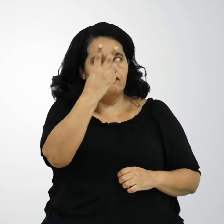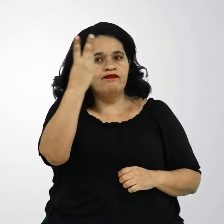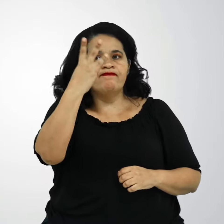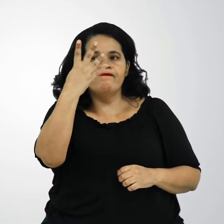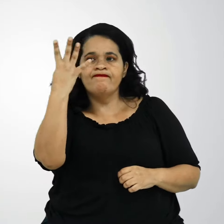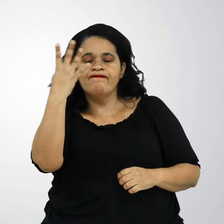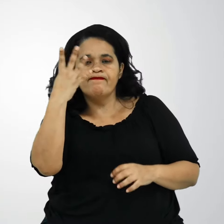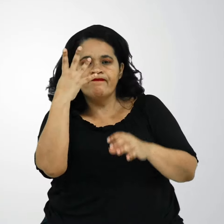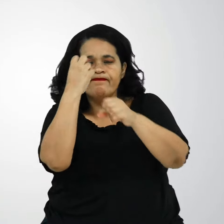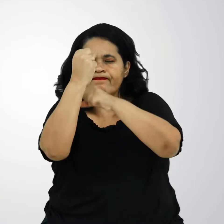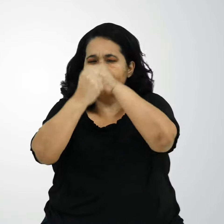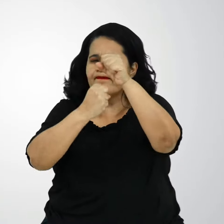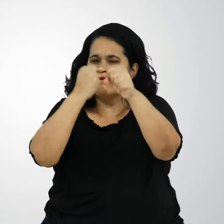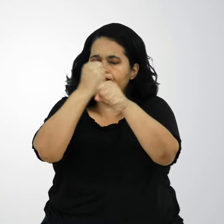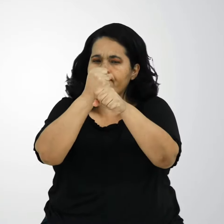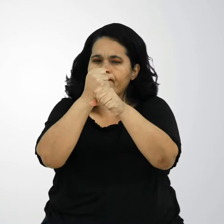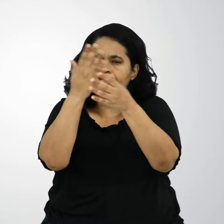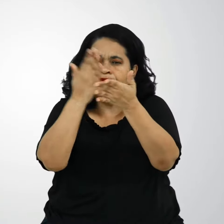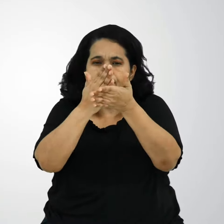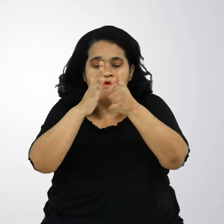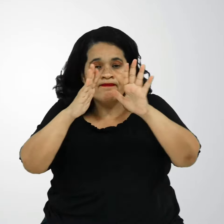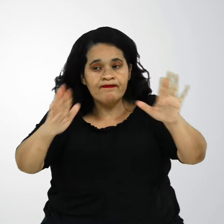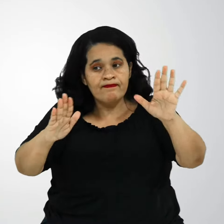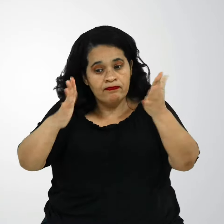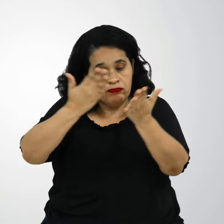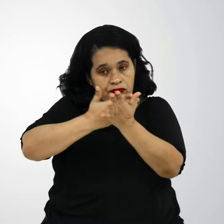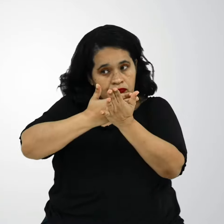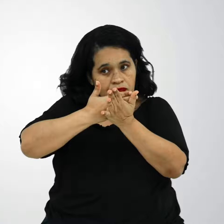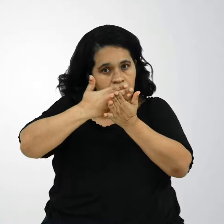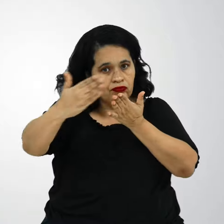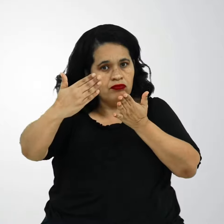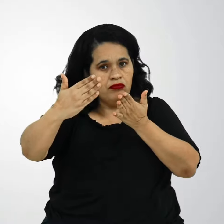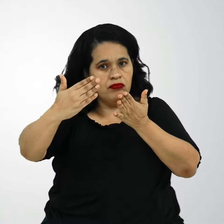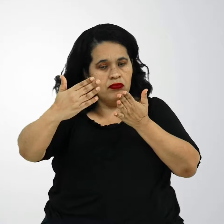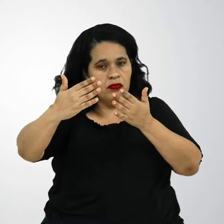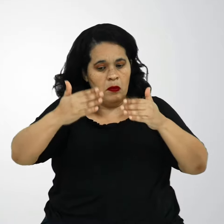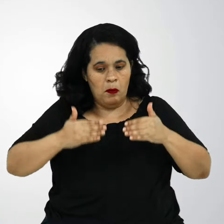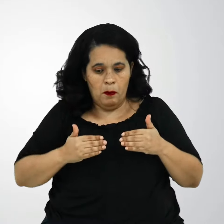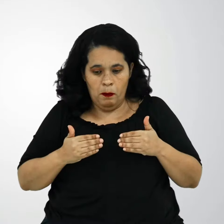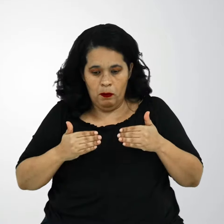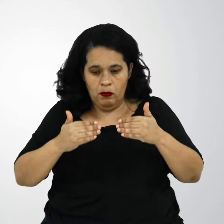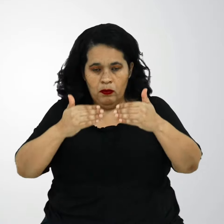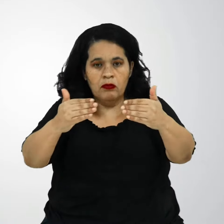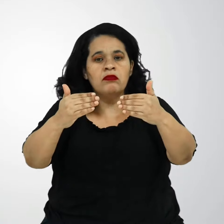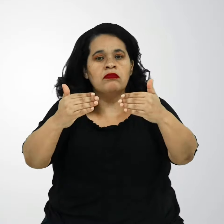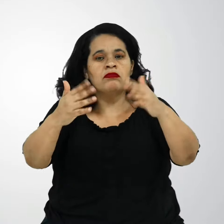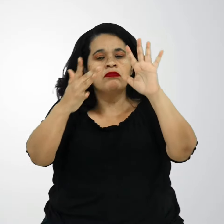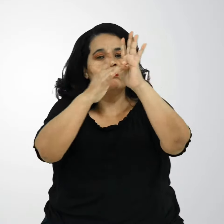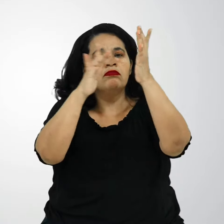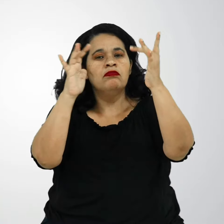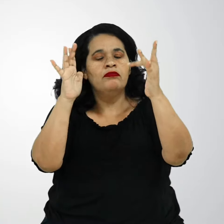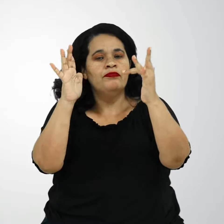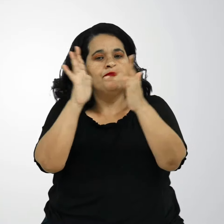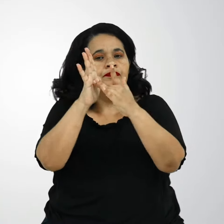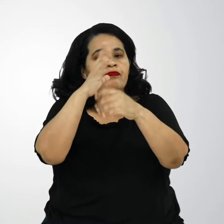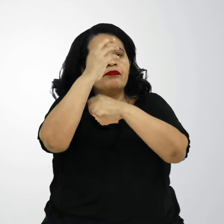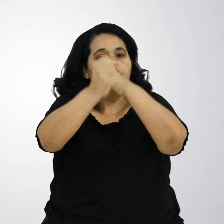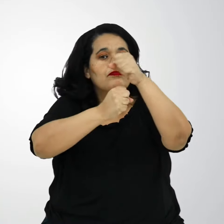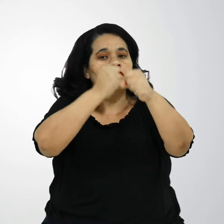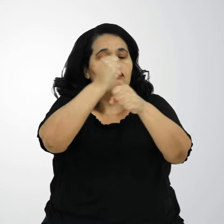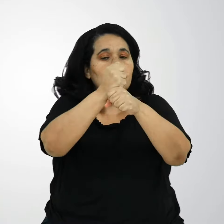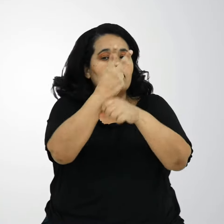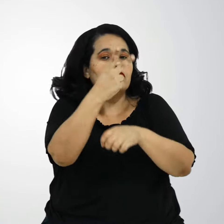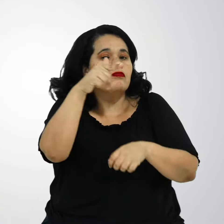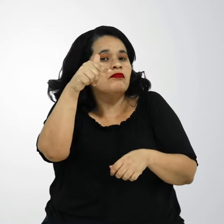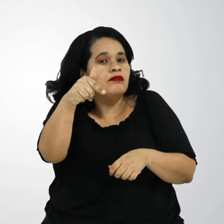434 anos termina com o início do ministério público de Jesus, que seria o ano 27 depois